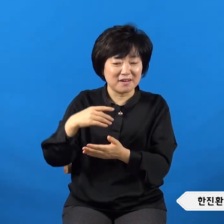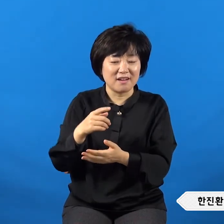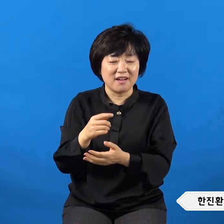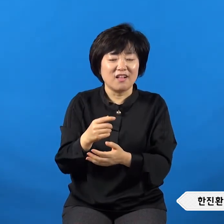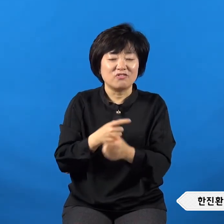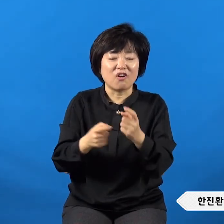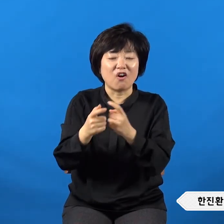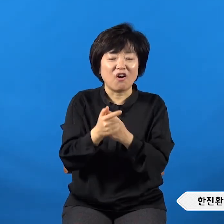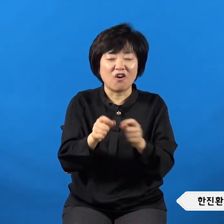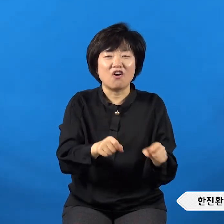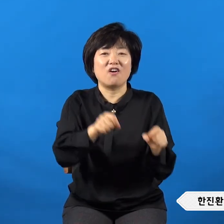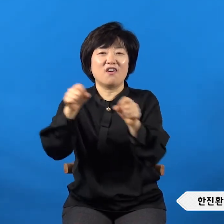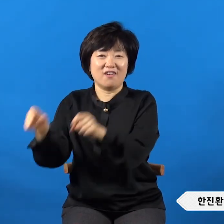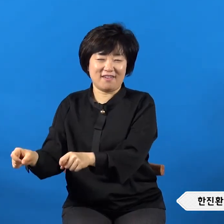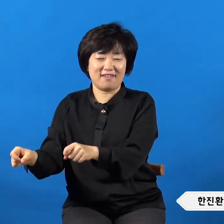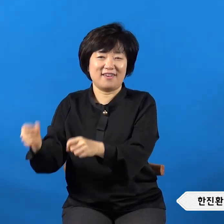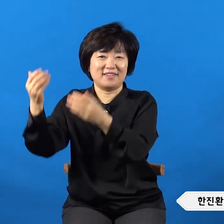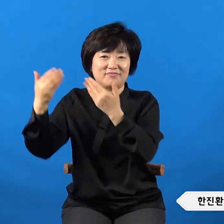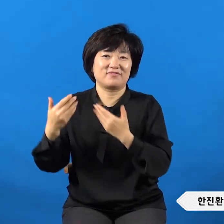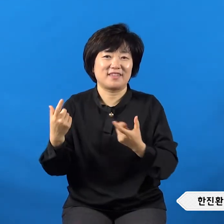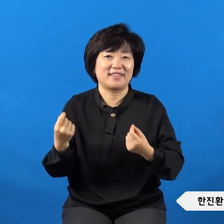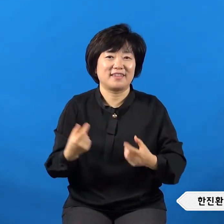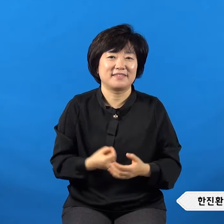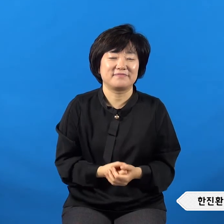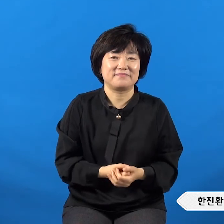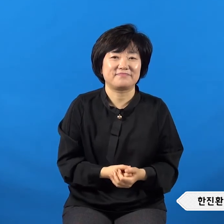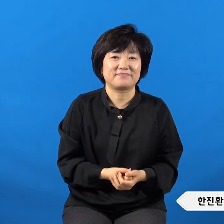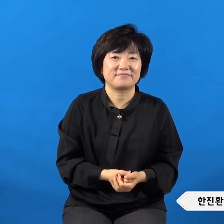더 하고 와도 되겠다 아마 그렇게 하신 것 같습니다.